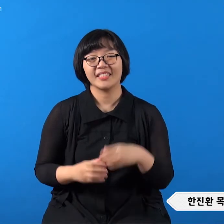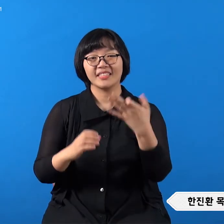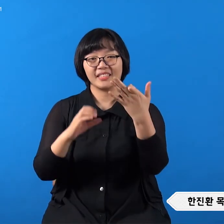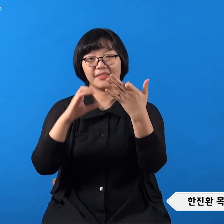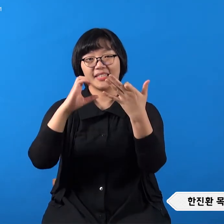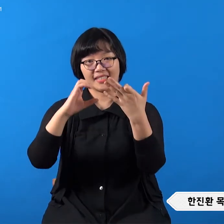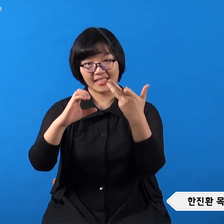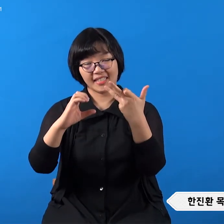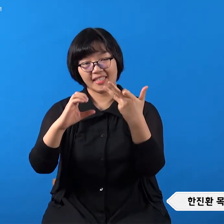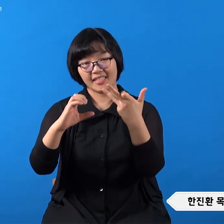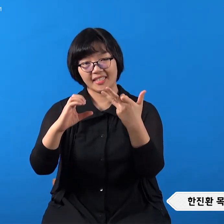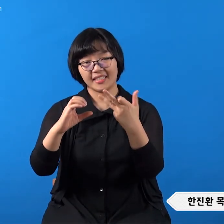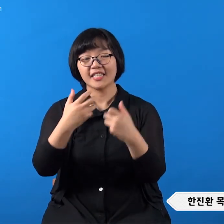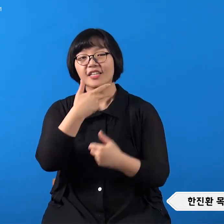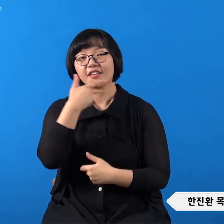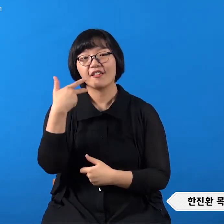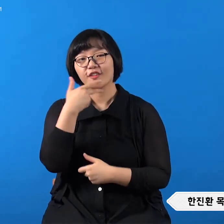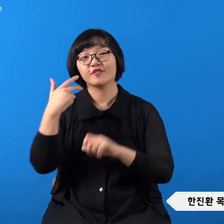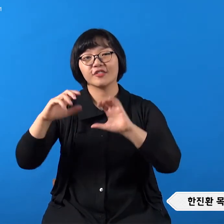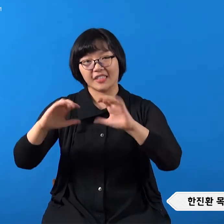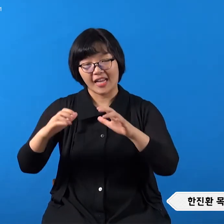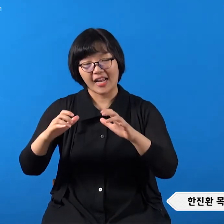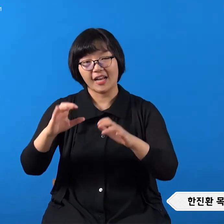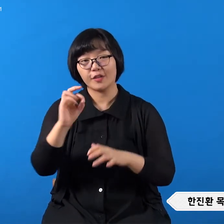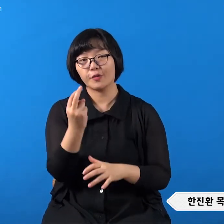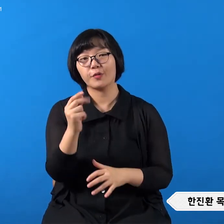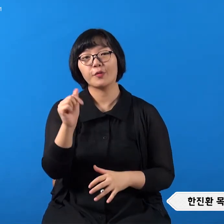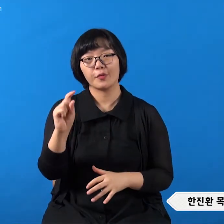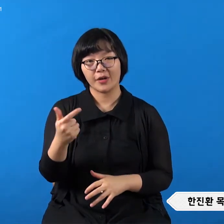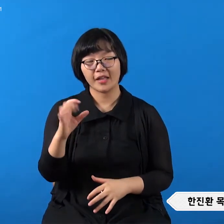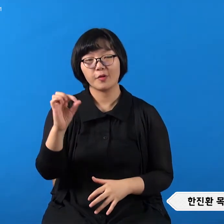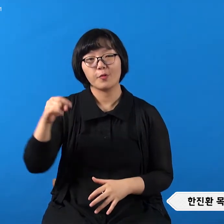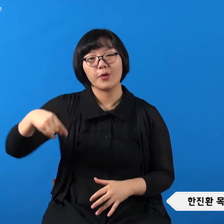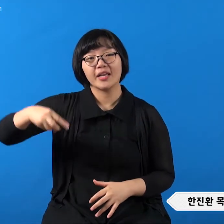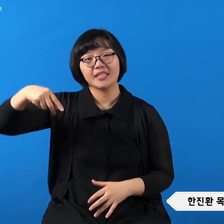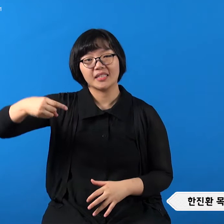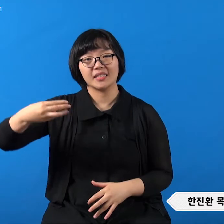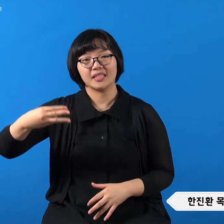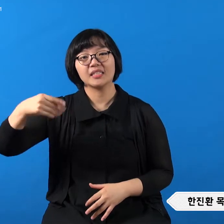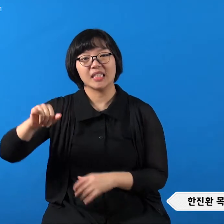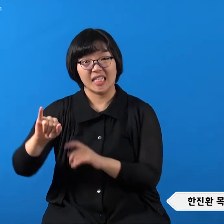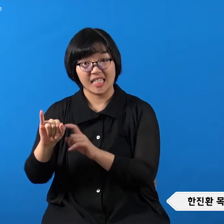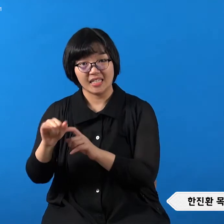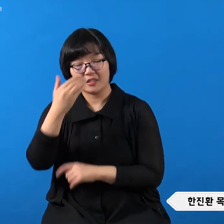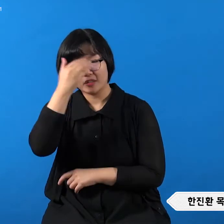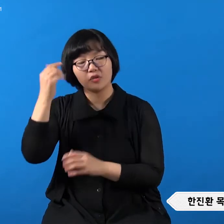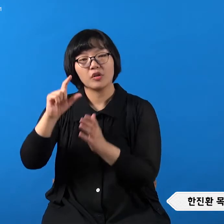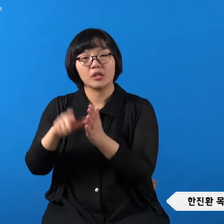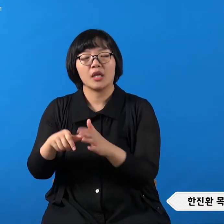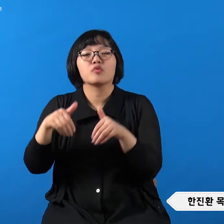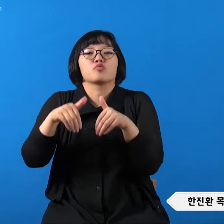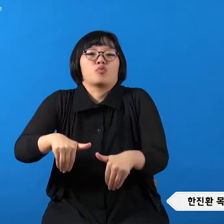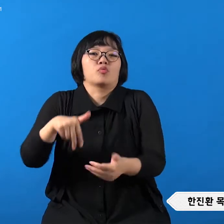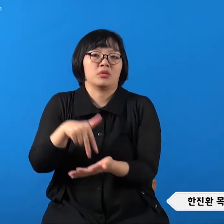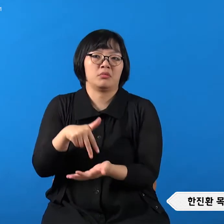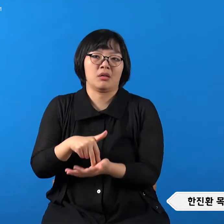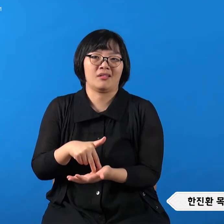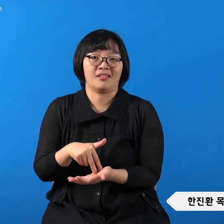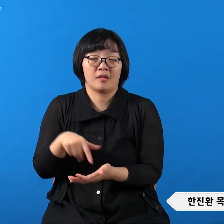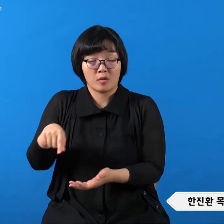18세기 영국의 위대한 부흥사 요한 웨슬리도 젊은 시절에는 종으로 살았습니다.